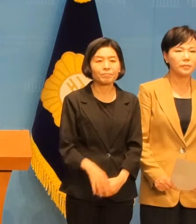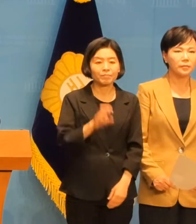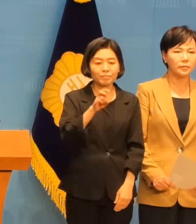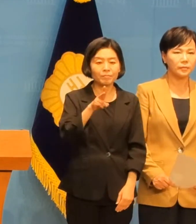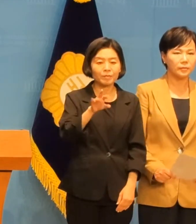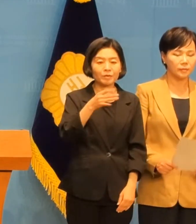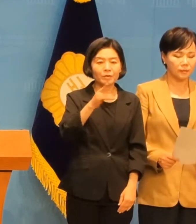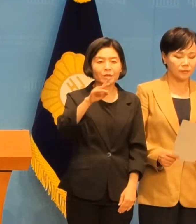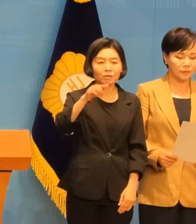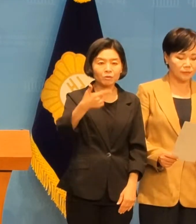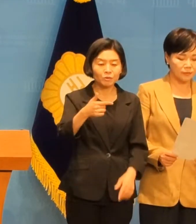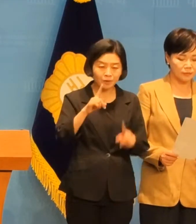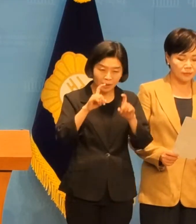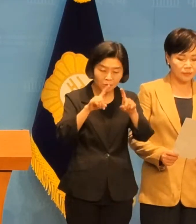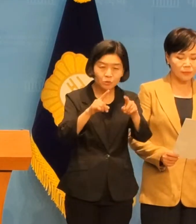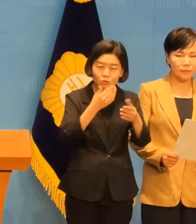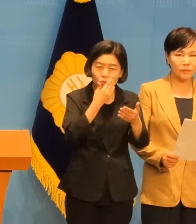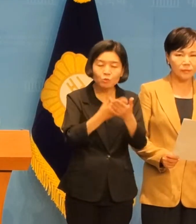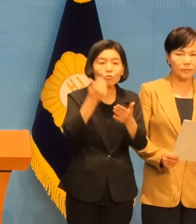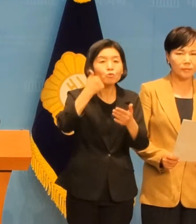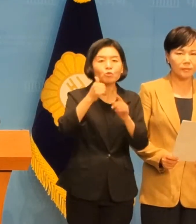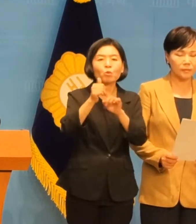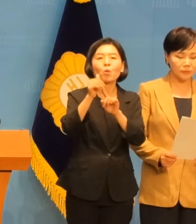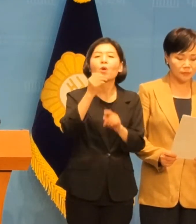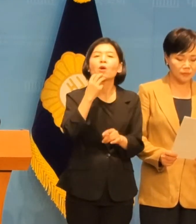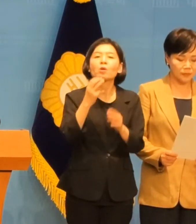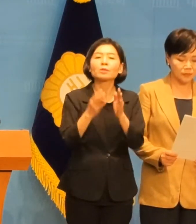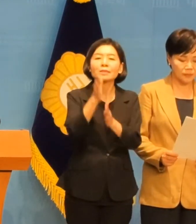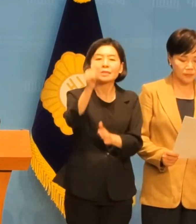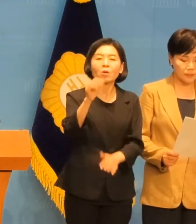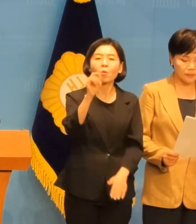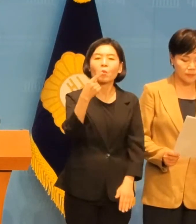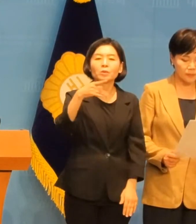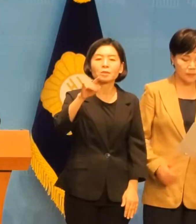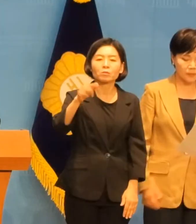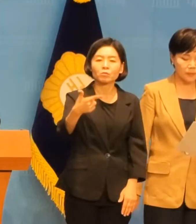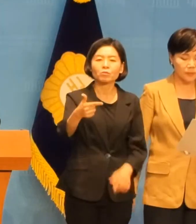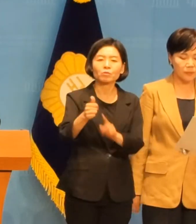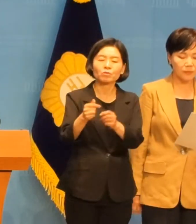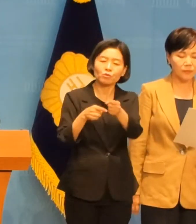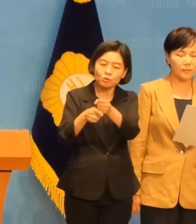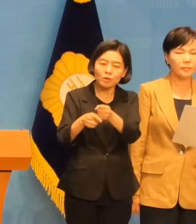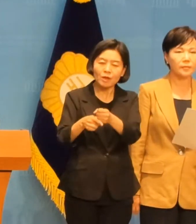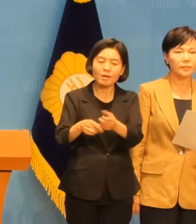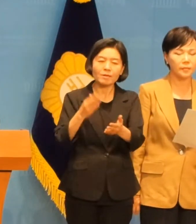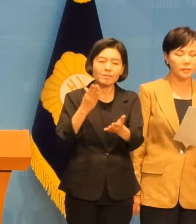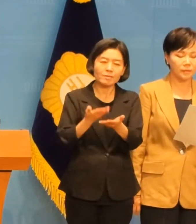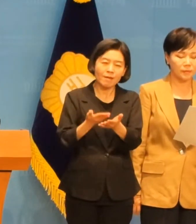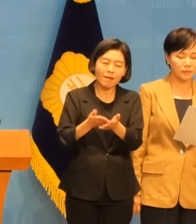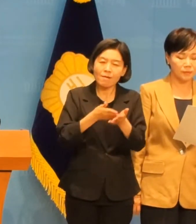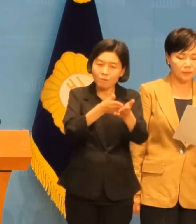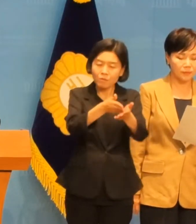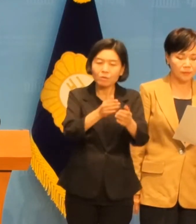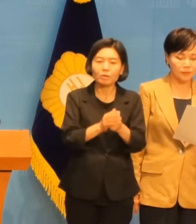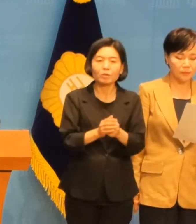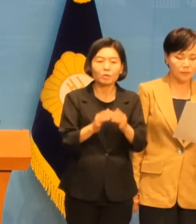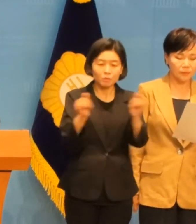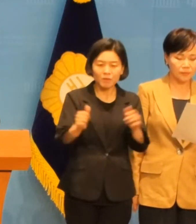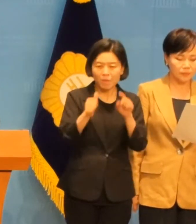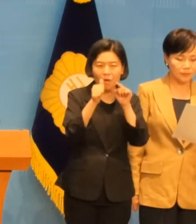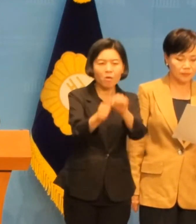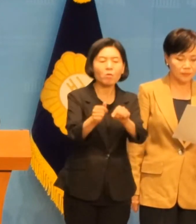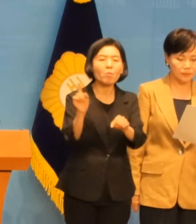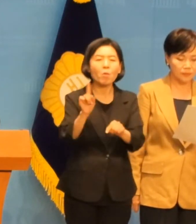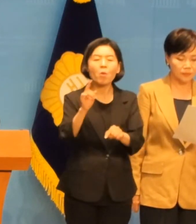명태균 게이트의 핵심 오세훈 서울시장에 대한 특검의 수사를 촉구한다. 국민의 명령입니다. 오세훈 시장의 불법